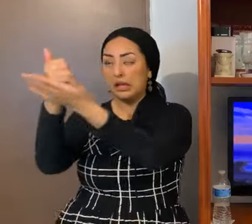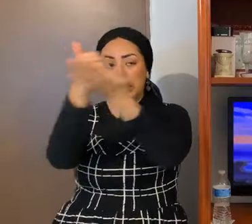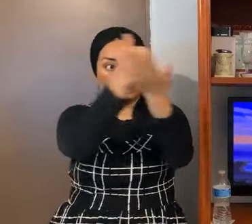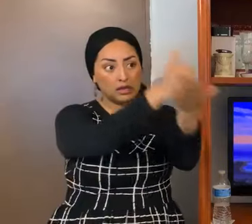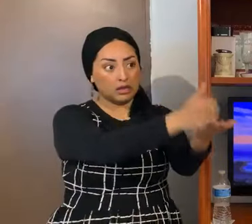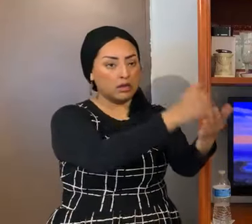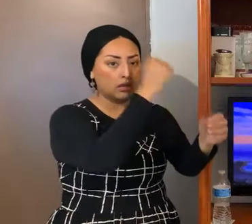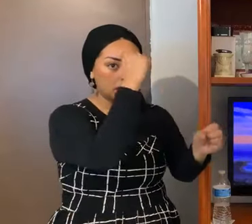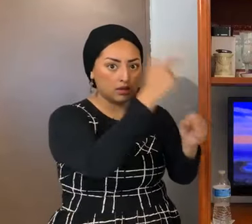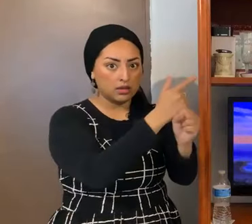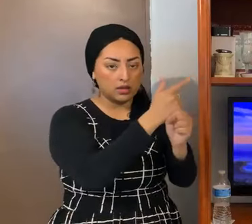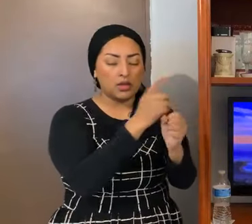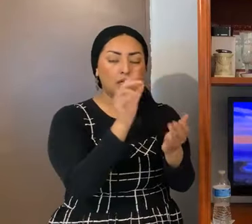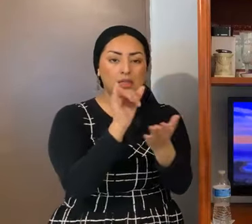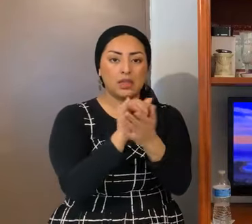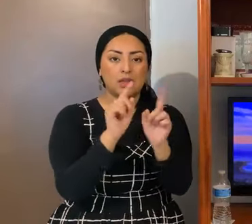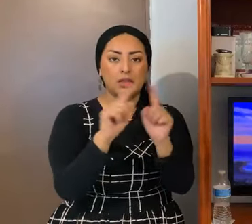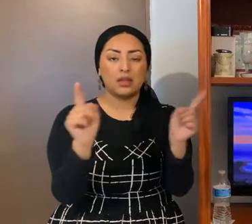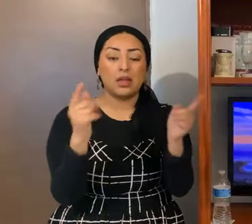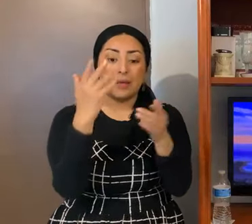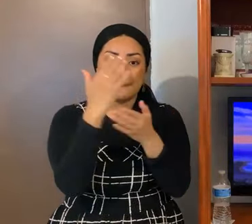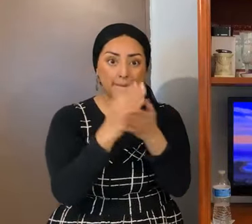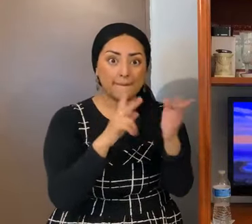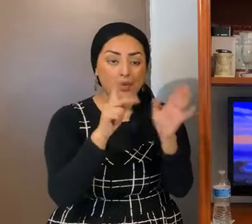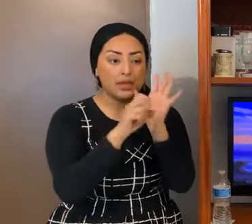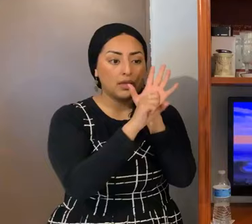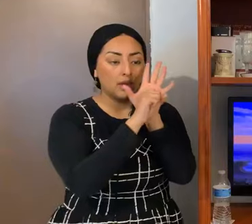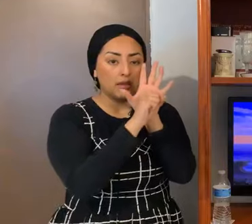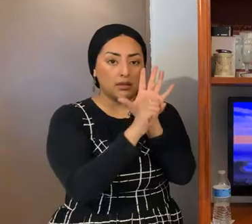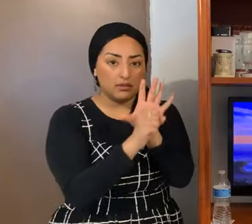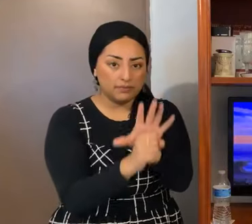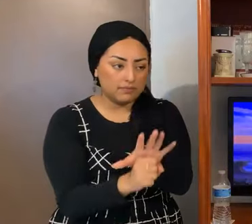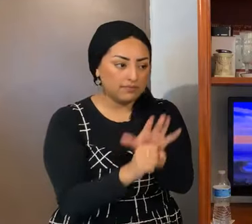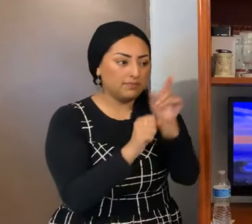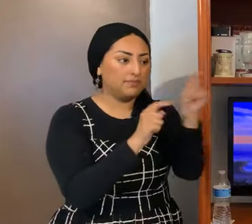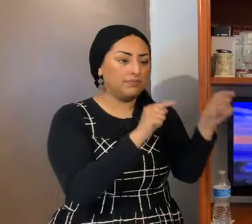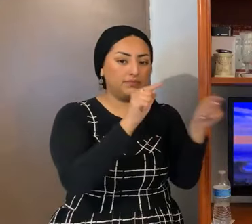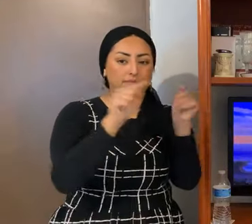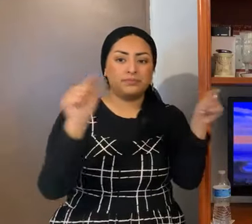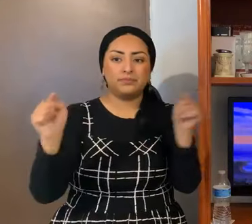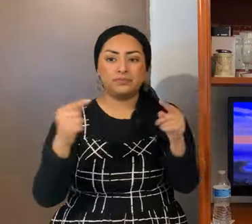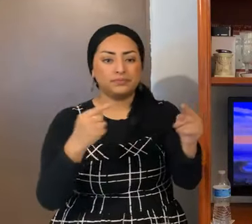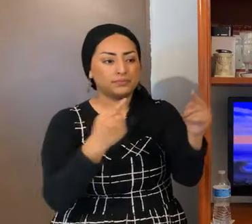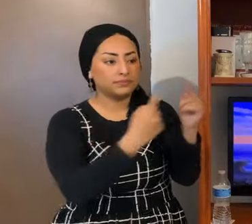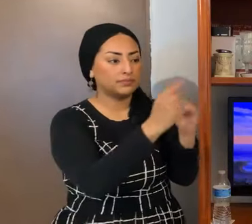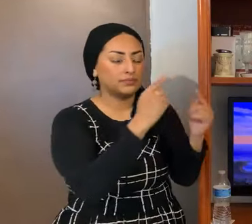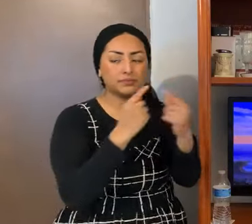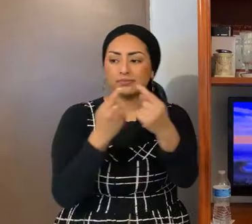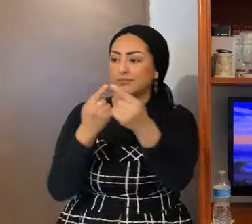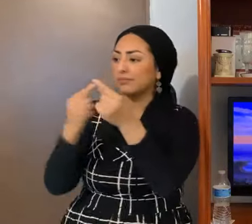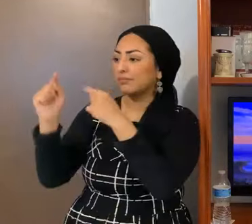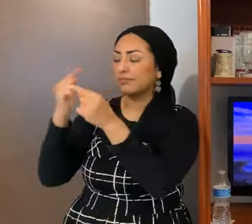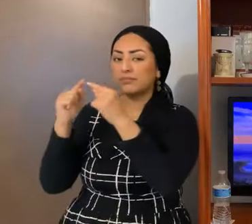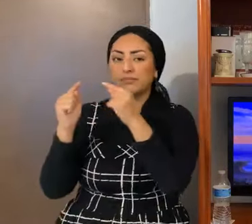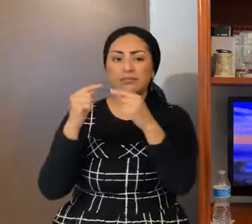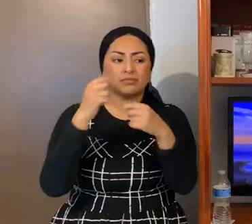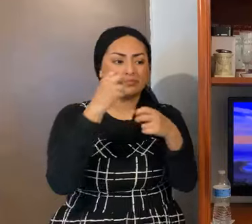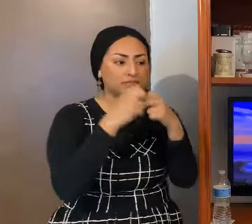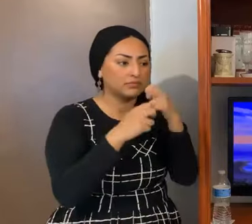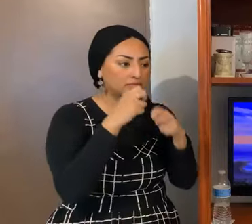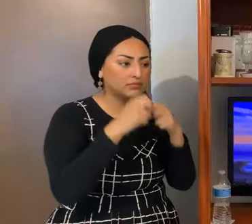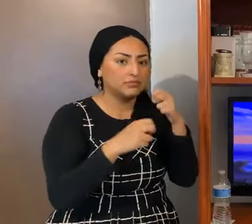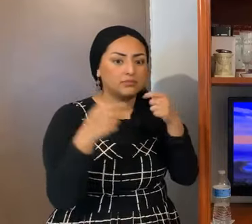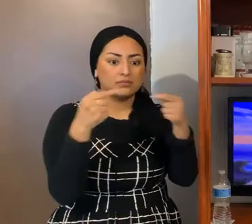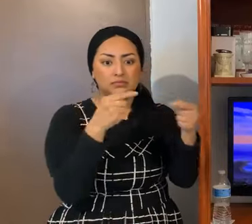ayude. Esa es la diferencia. Hay quienes se han oprimido unos a otros, se critican, se hablan mal, hay problemas,